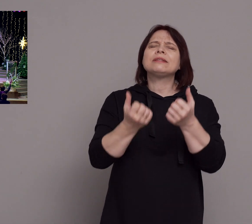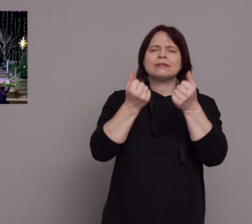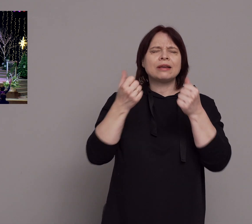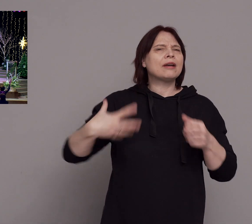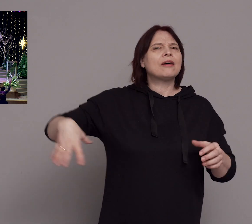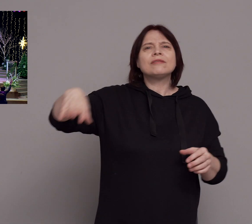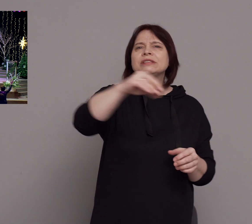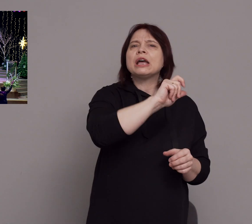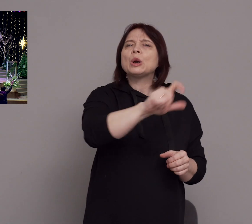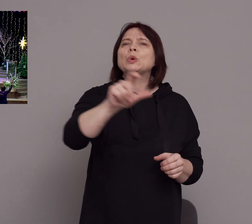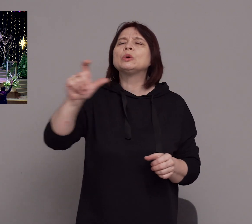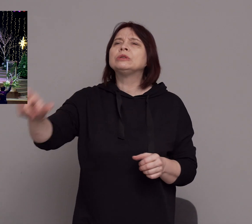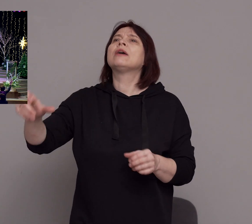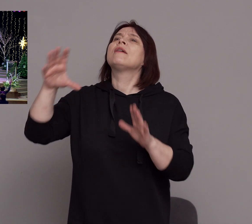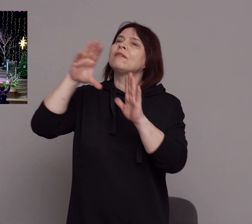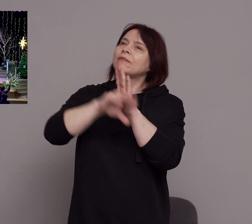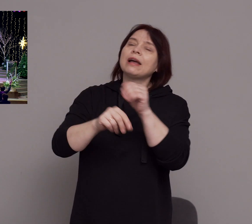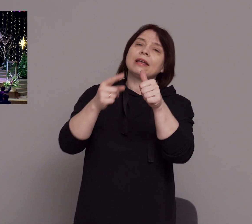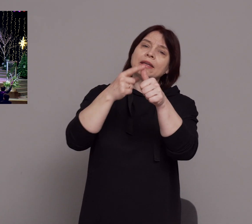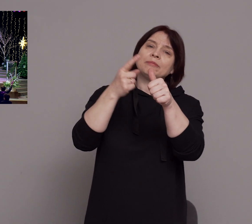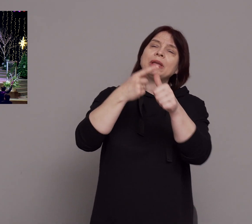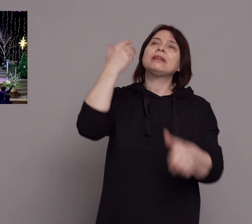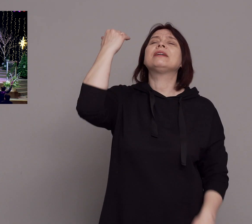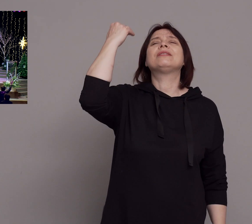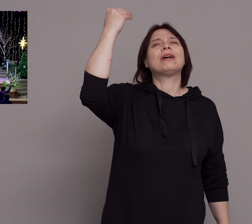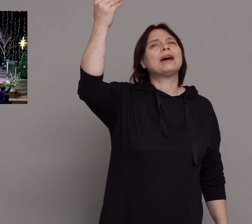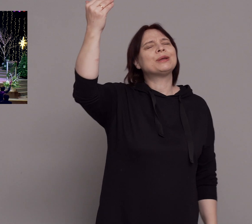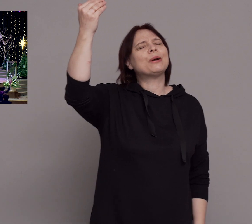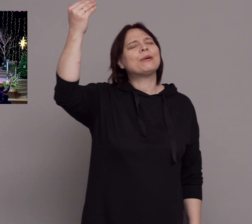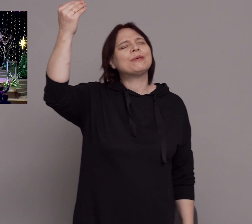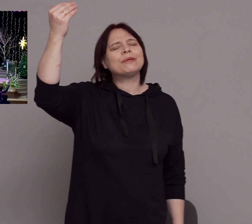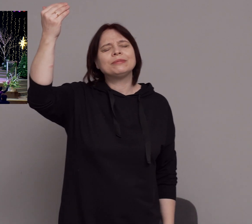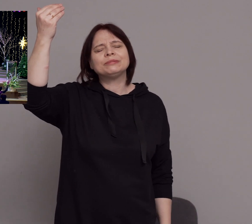Спасение всех людей в имени твоем.